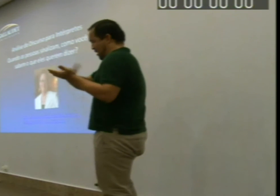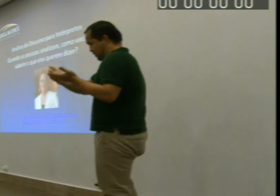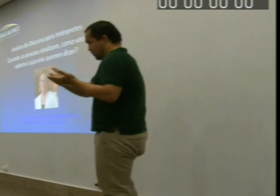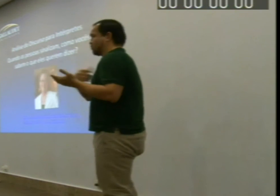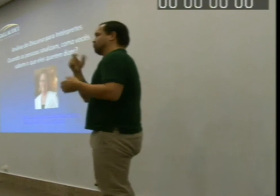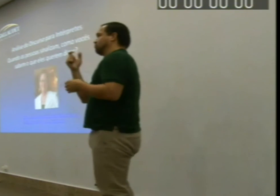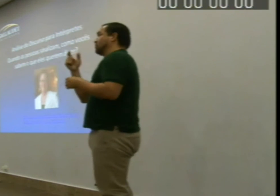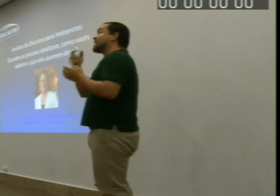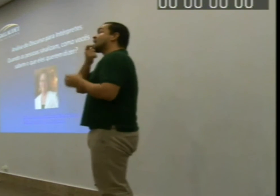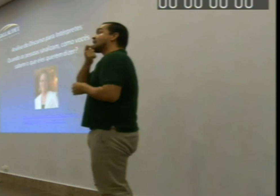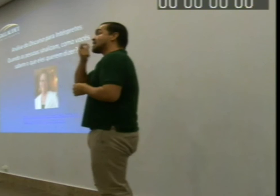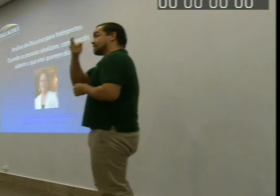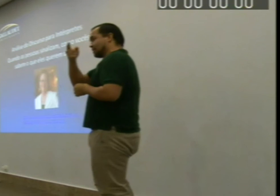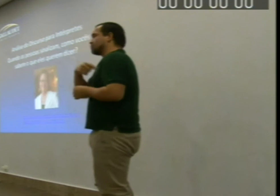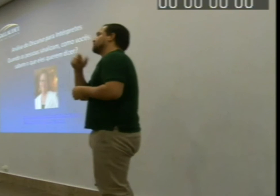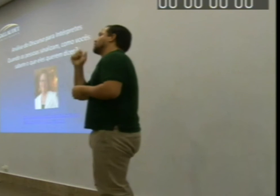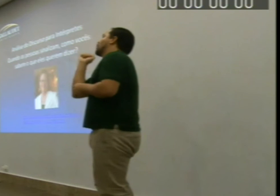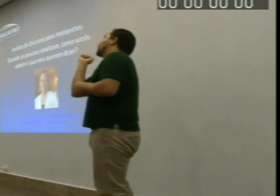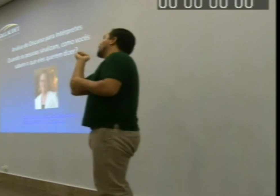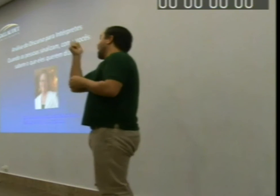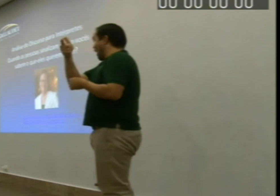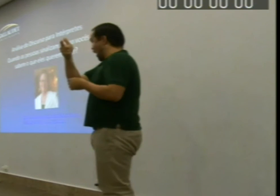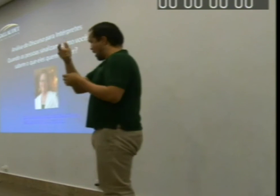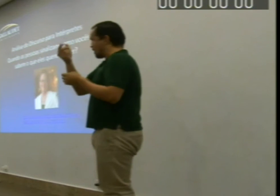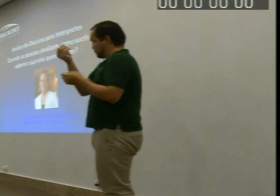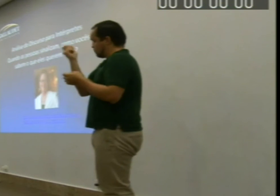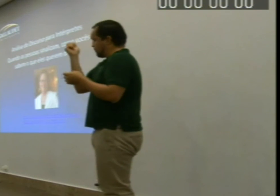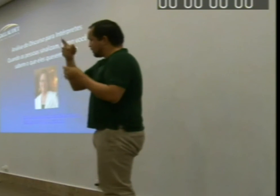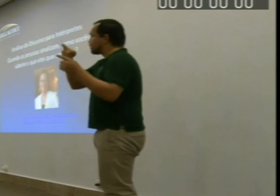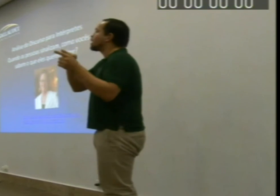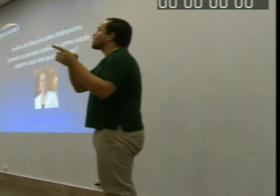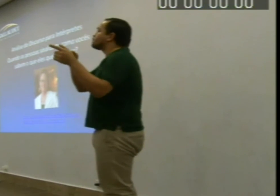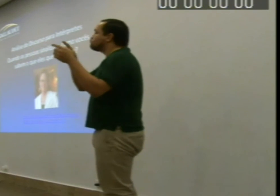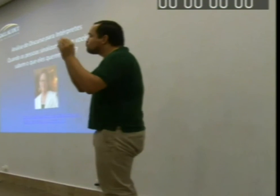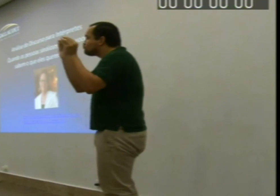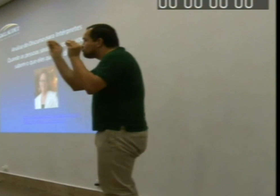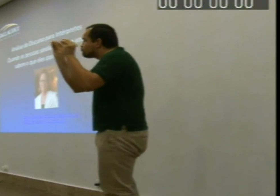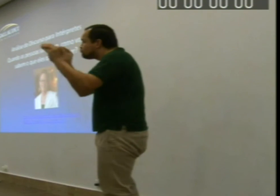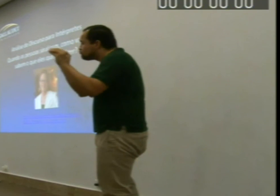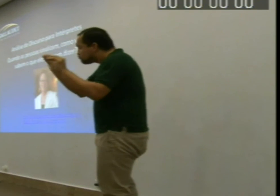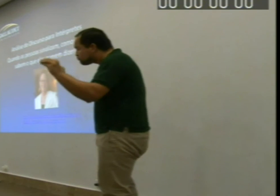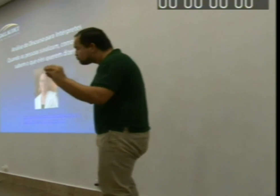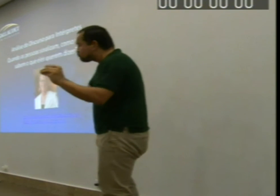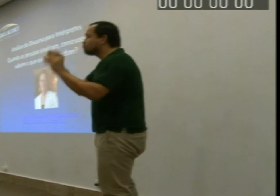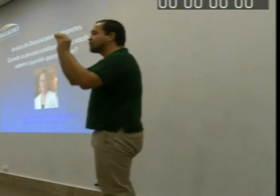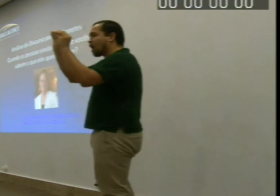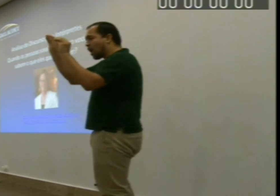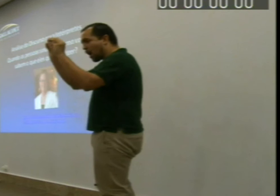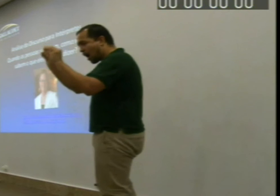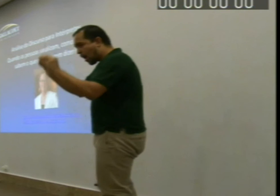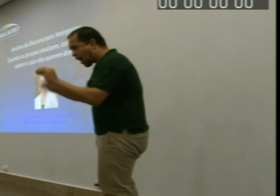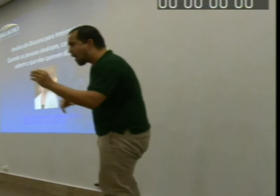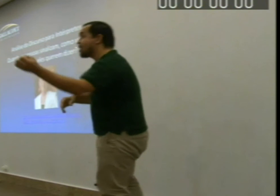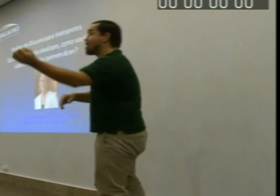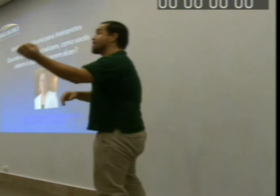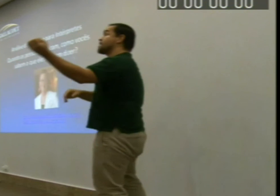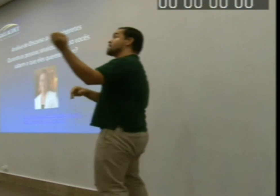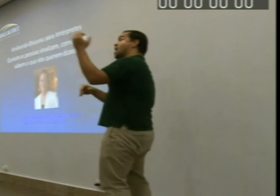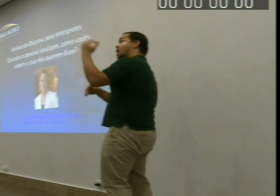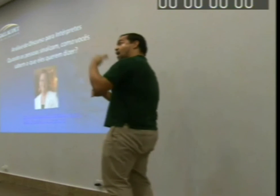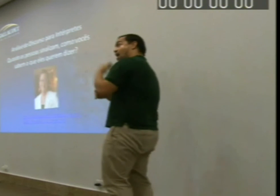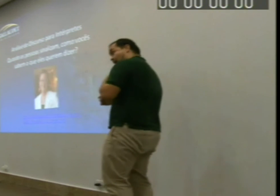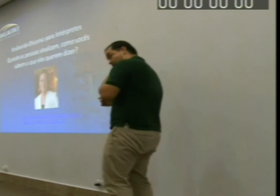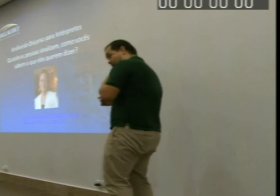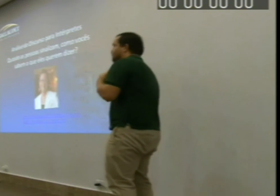trabalhava com que trabalha como intérprete de língua inglesa então eu pagava para ele para ele ajustar algumas coisas no